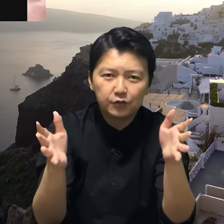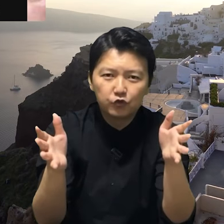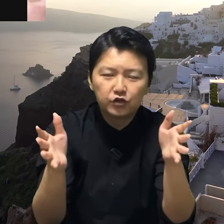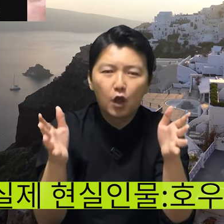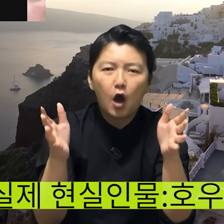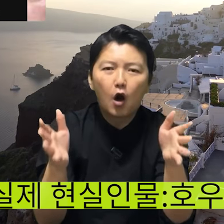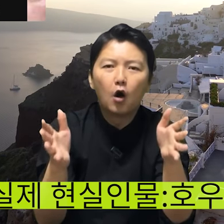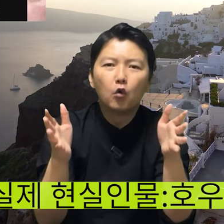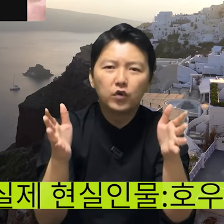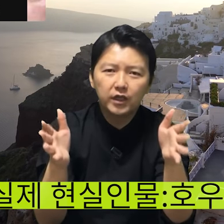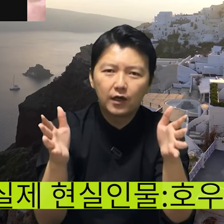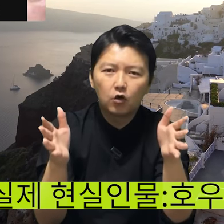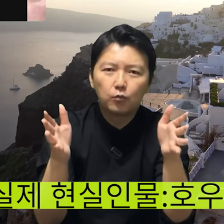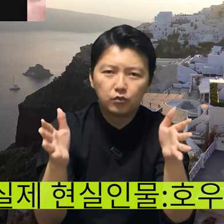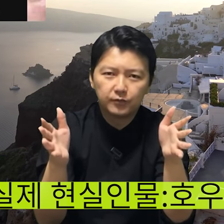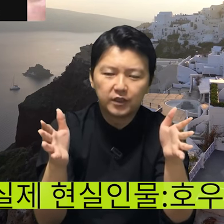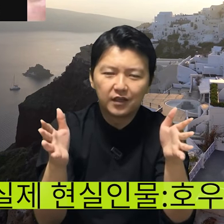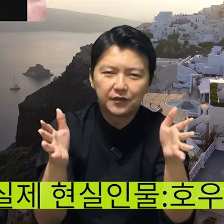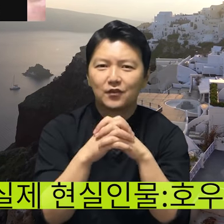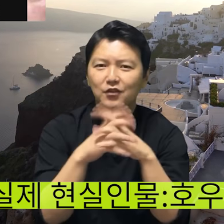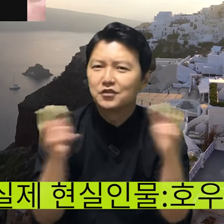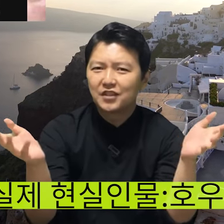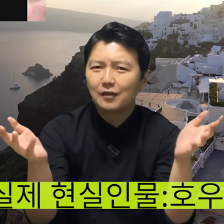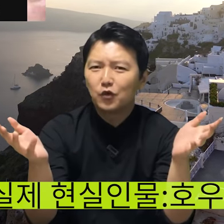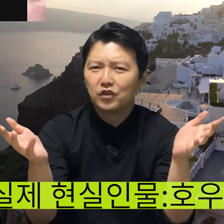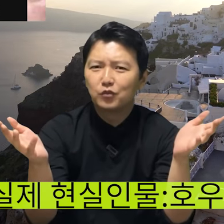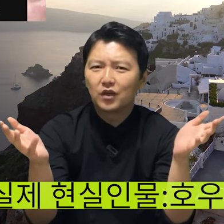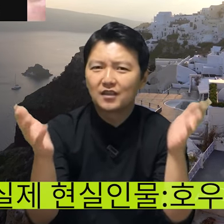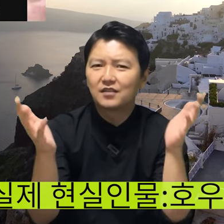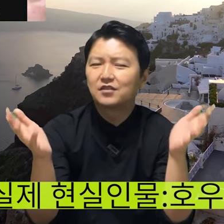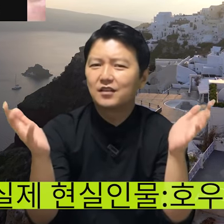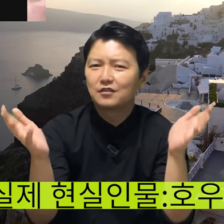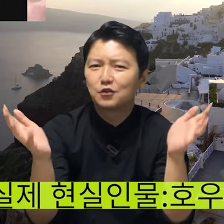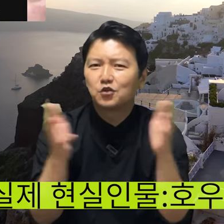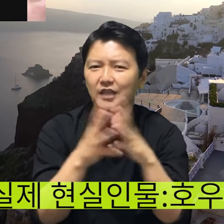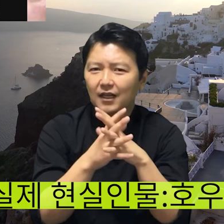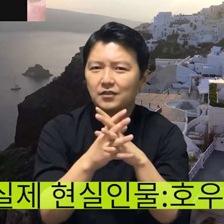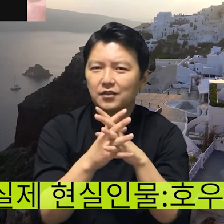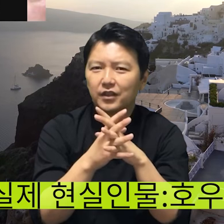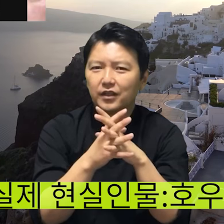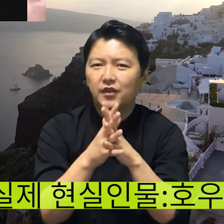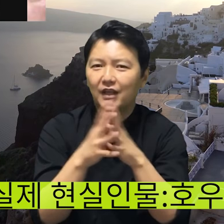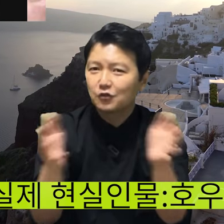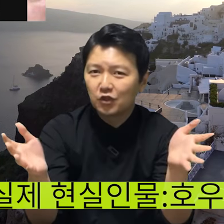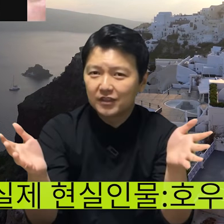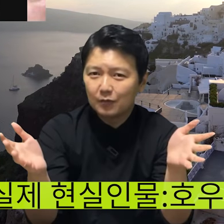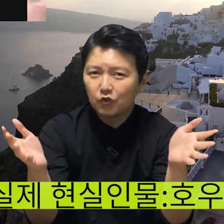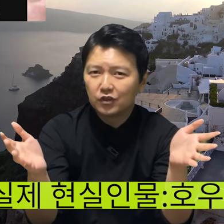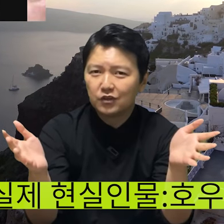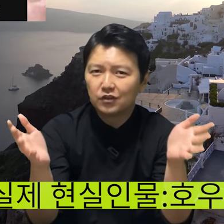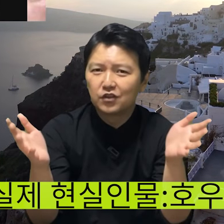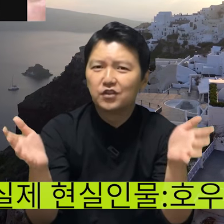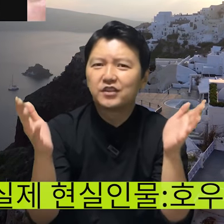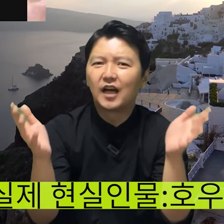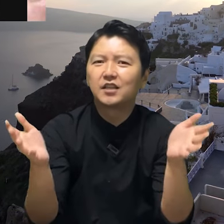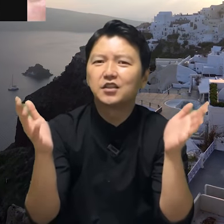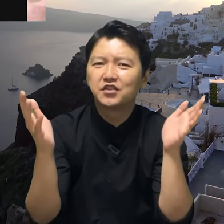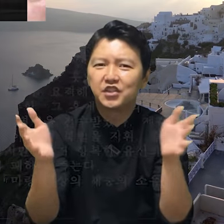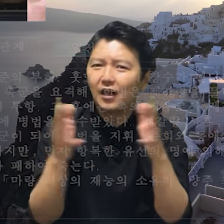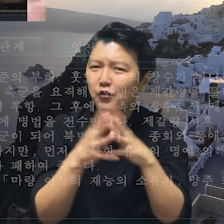인물은 허우이라고 부릅니다. 그는 짱보린보다 5살 정도 작았는데 나중에 짱보린은 그를 자기